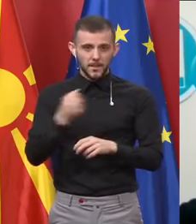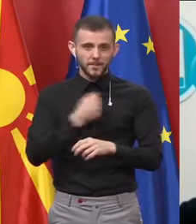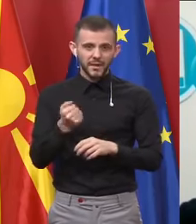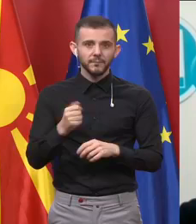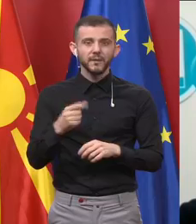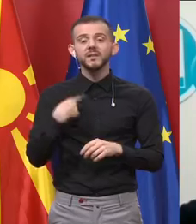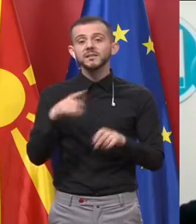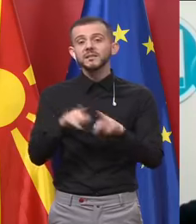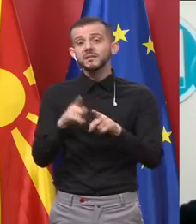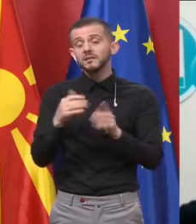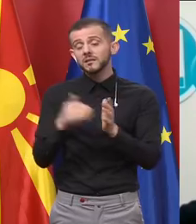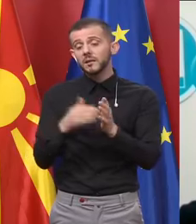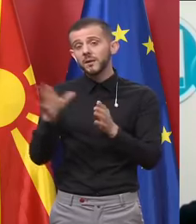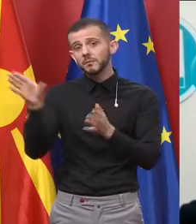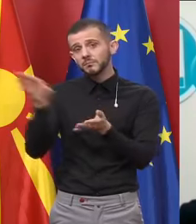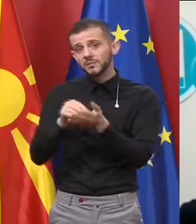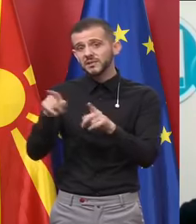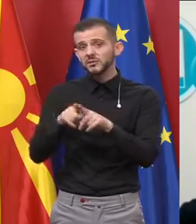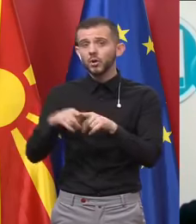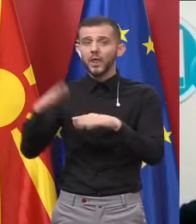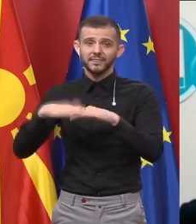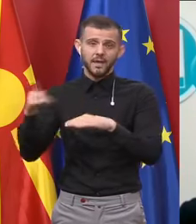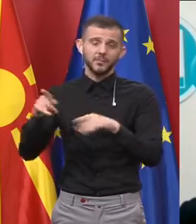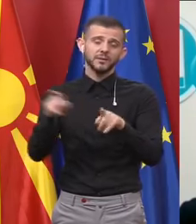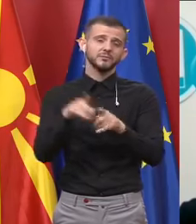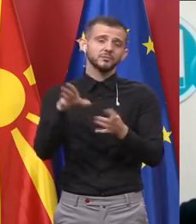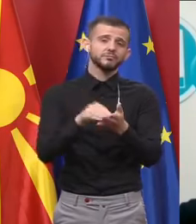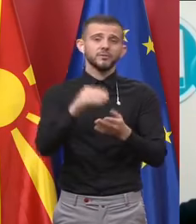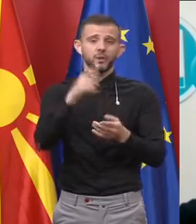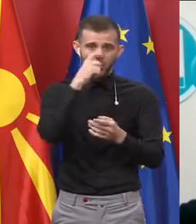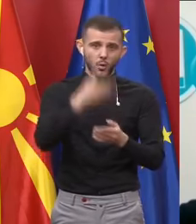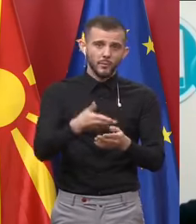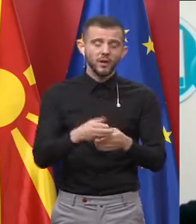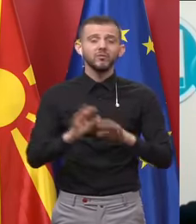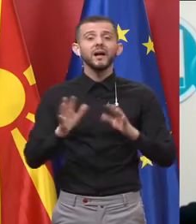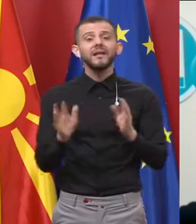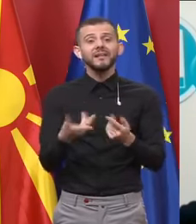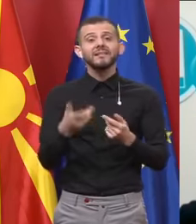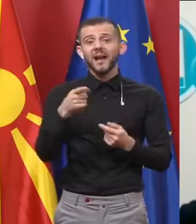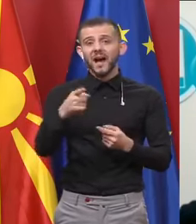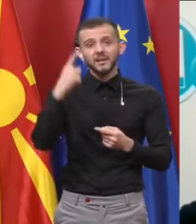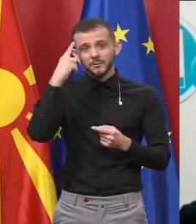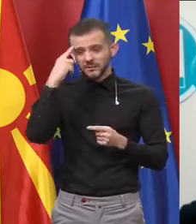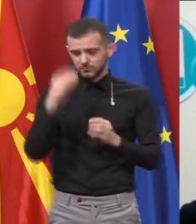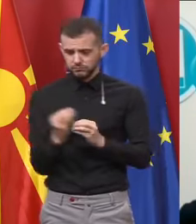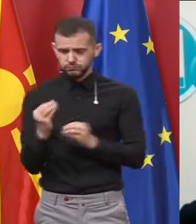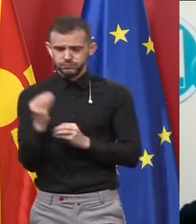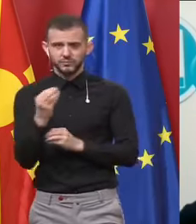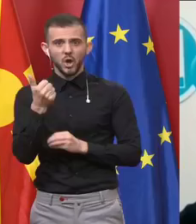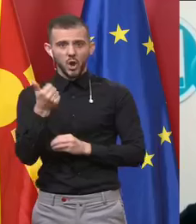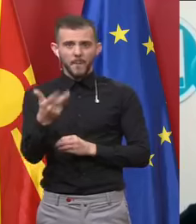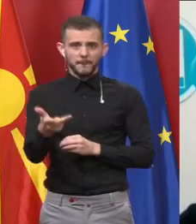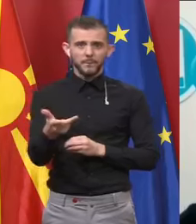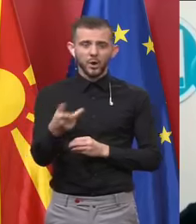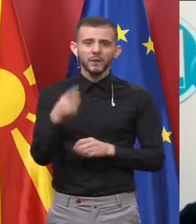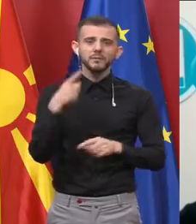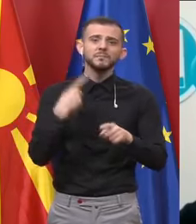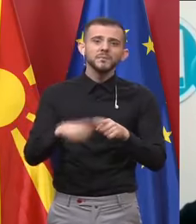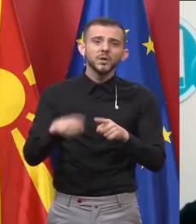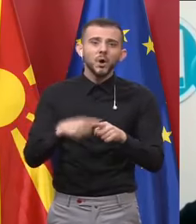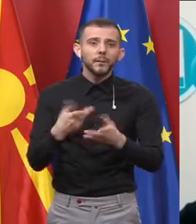на Дебар и Куманово, и дали порастот на бројката е поради